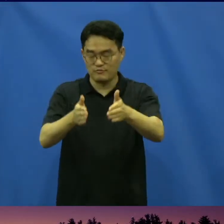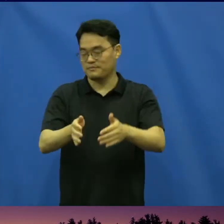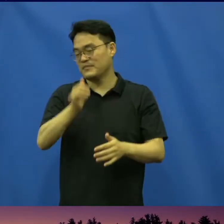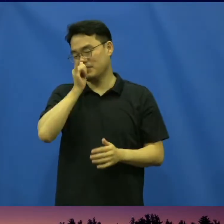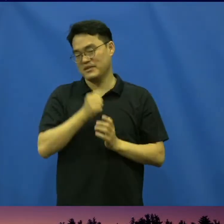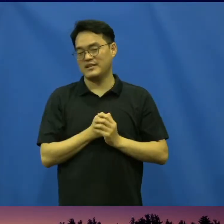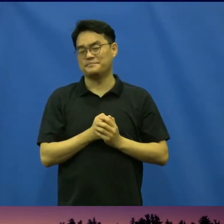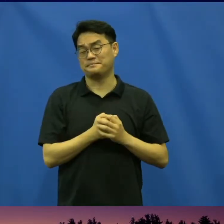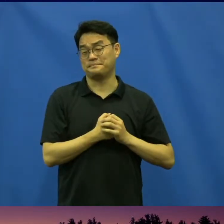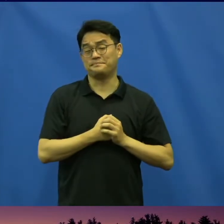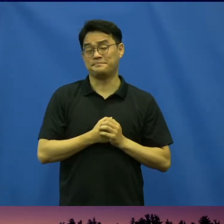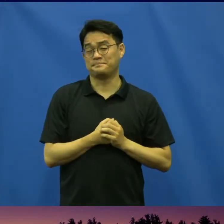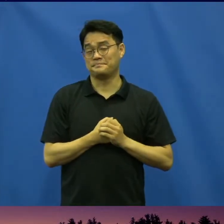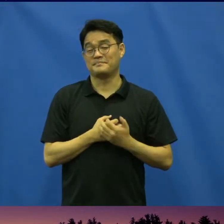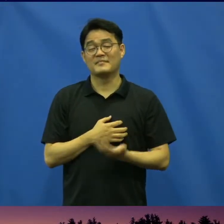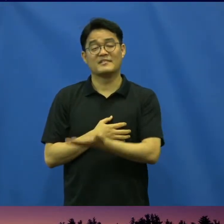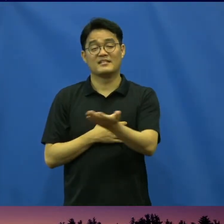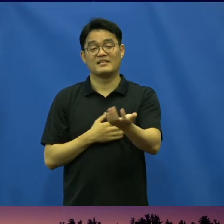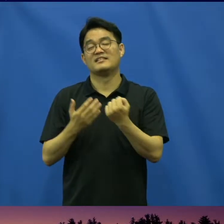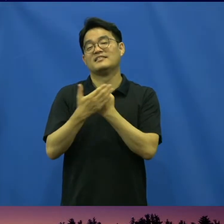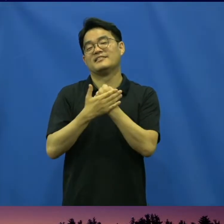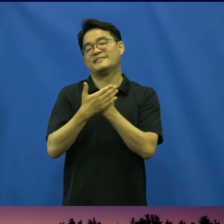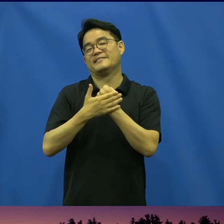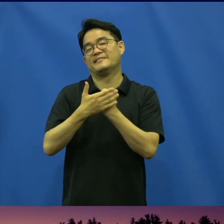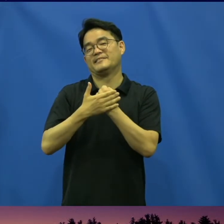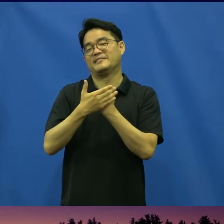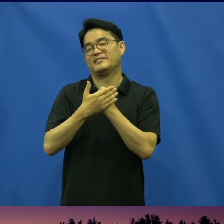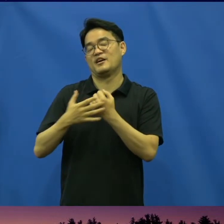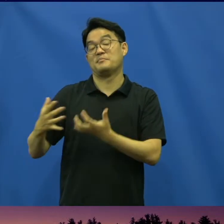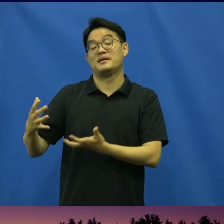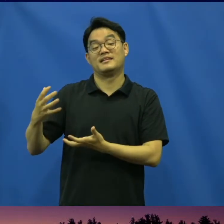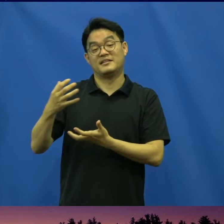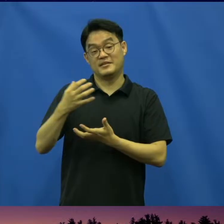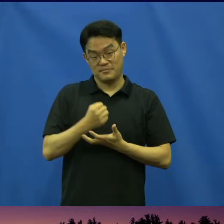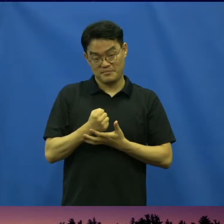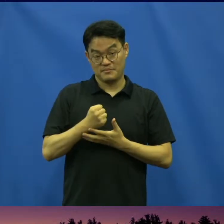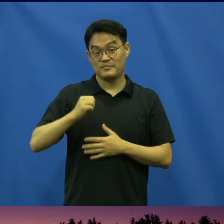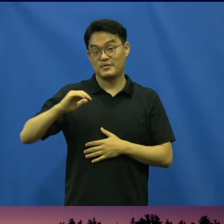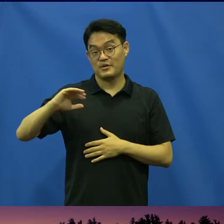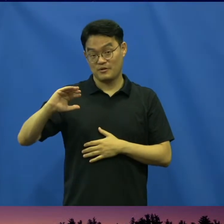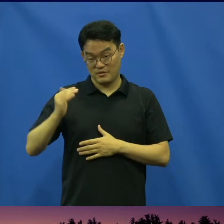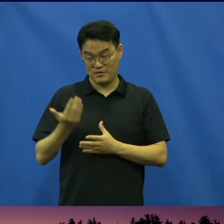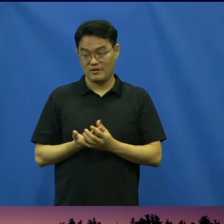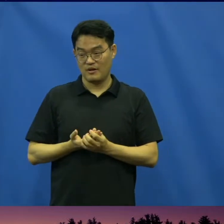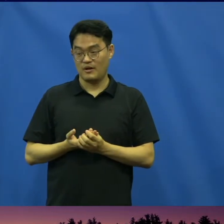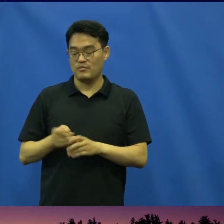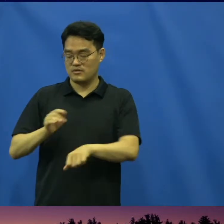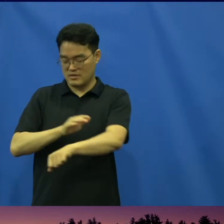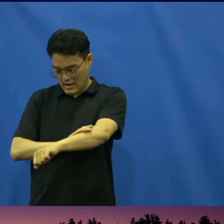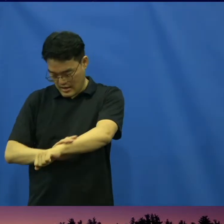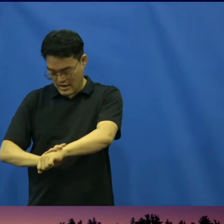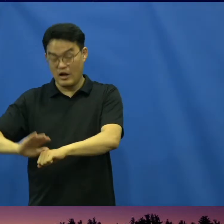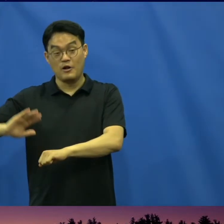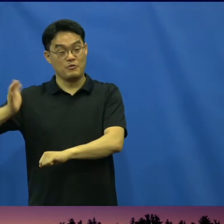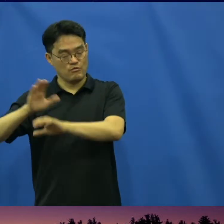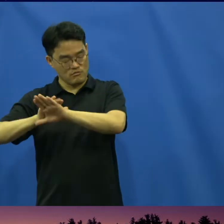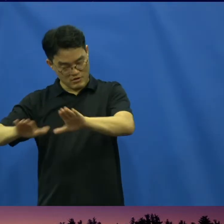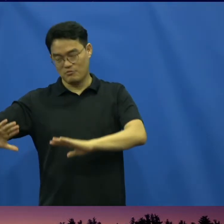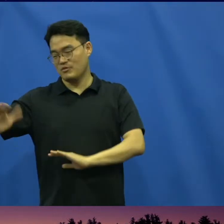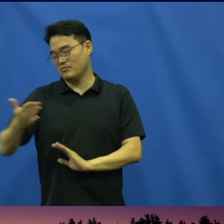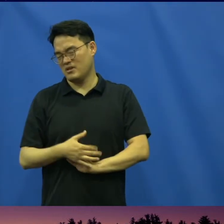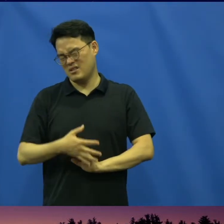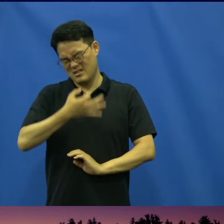여러분, 은혜 받으면 다 해결됩니다. 은혜를 안 받으면 모든 게 걸려 넘어지고요. 힘들어도 은혜